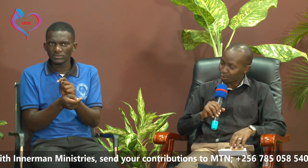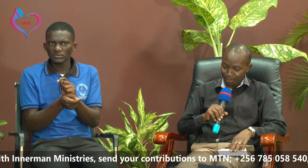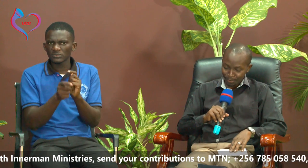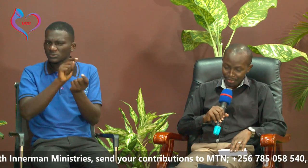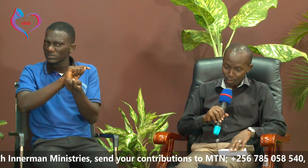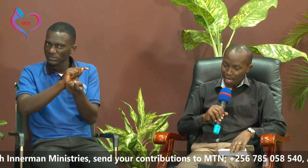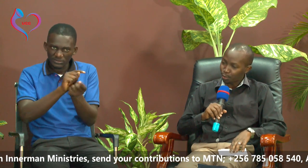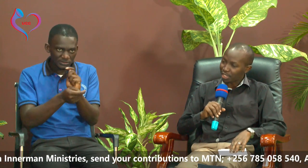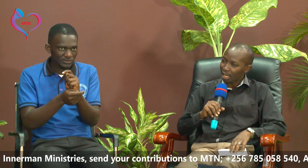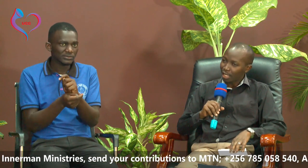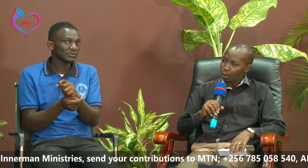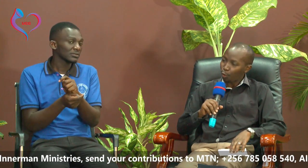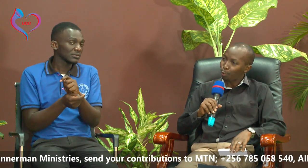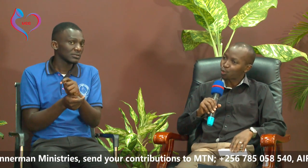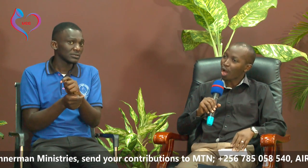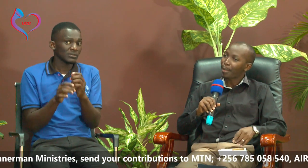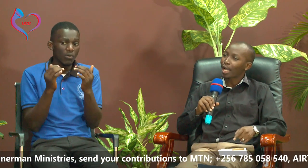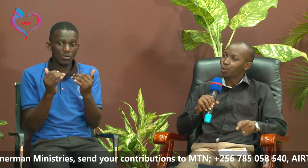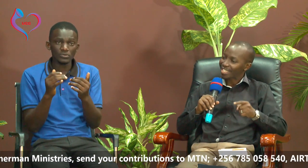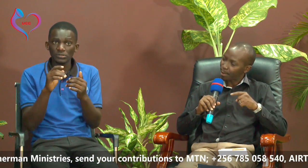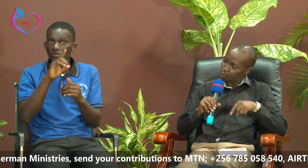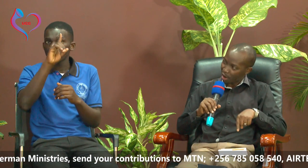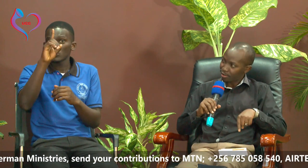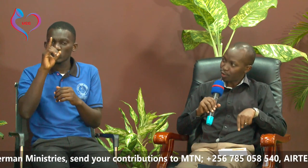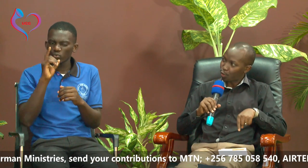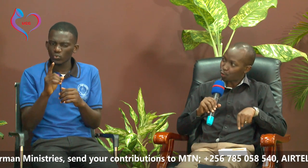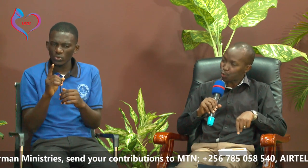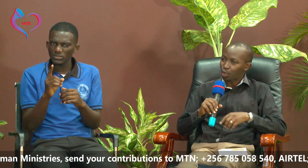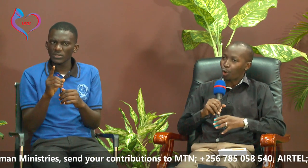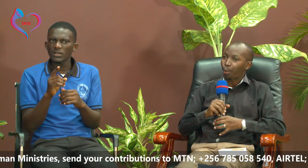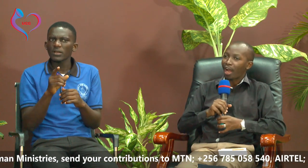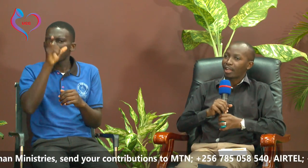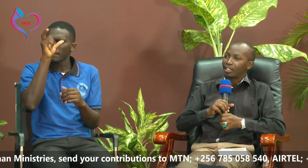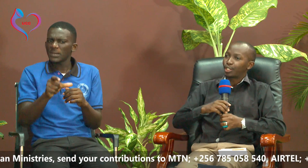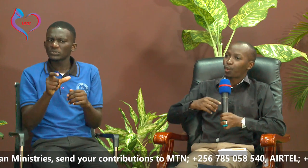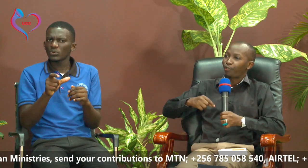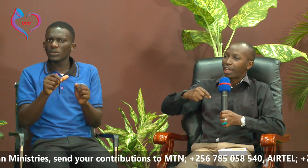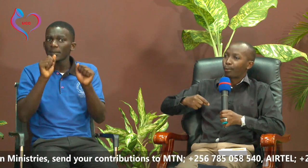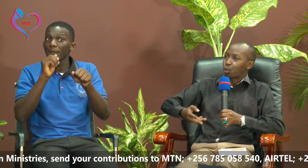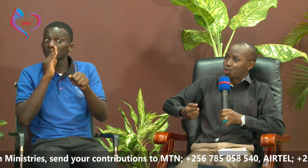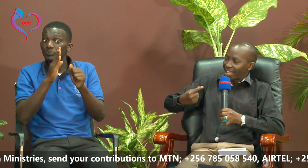Transformation. Unabuza omuntu amala kusabirwa okuchuka oba kiri ku level ya muntu